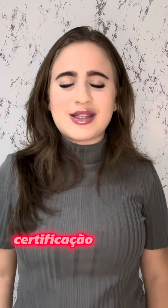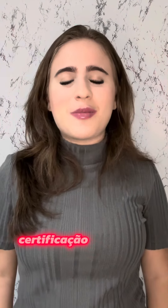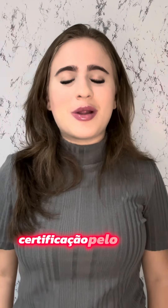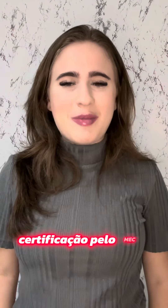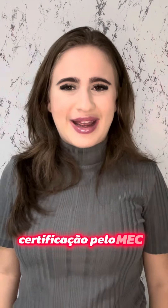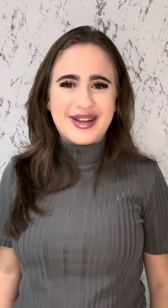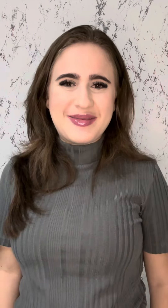pelo MEC